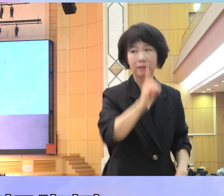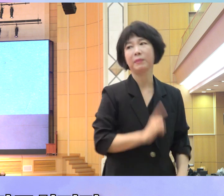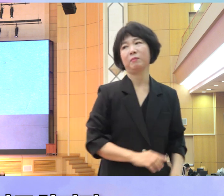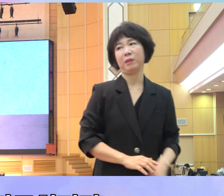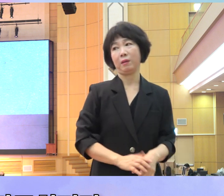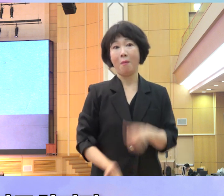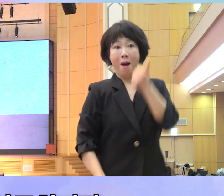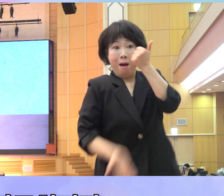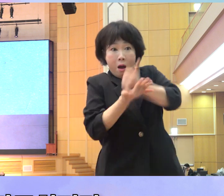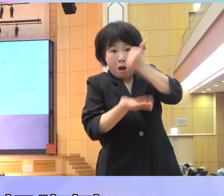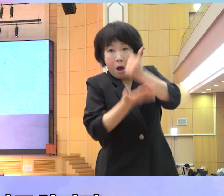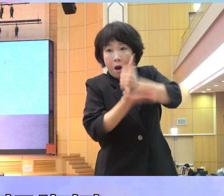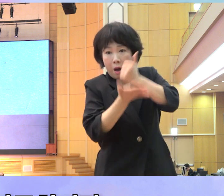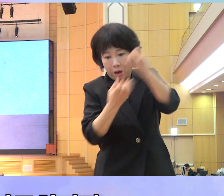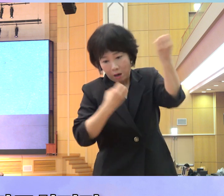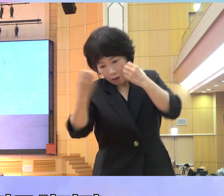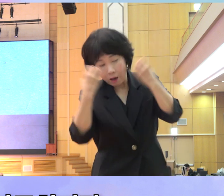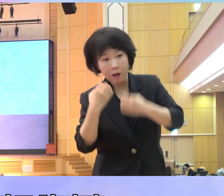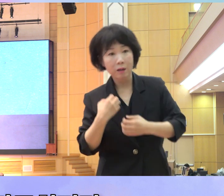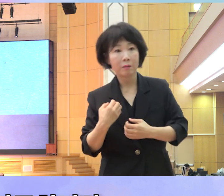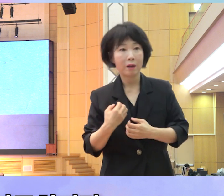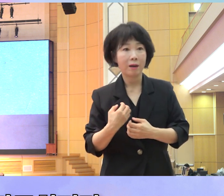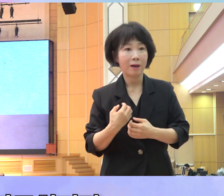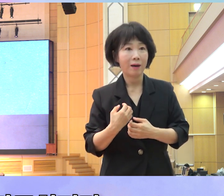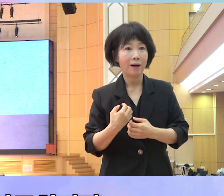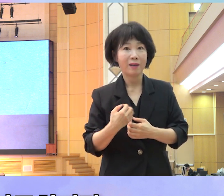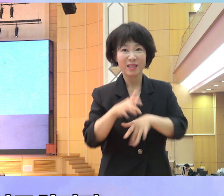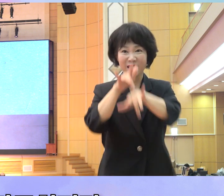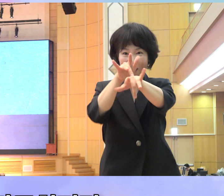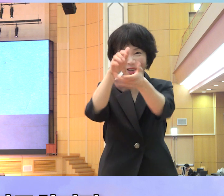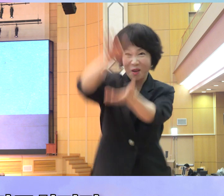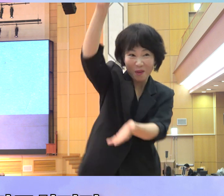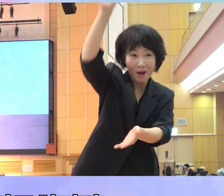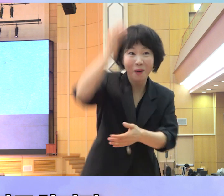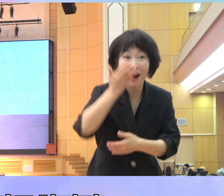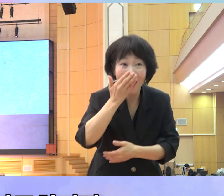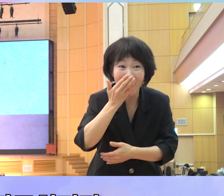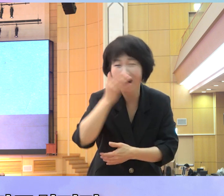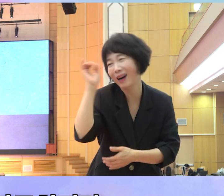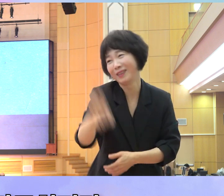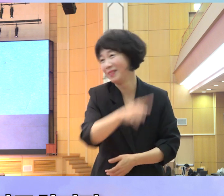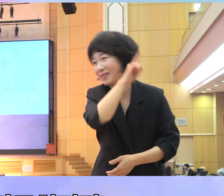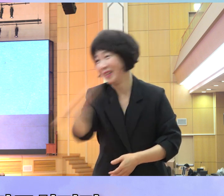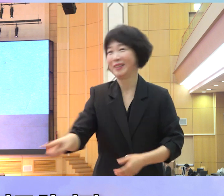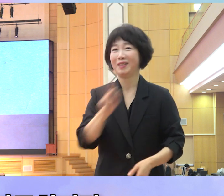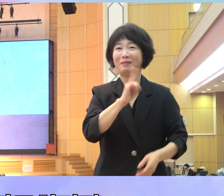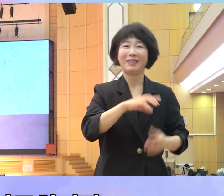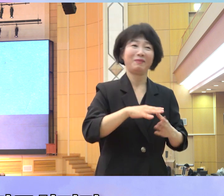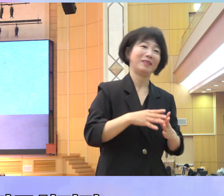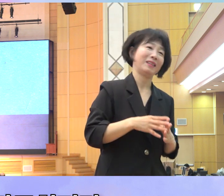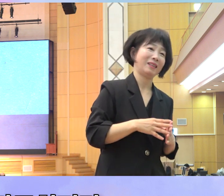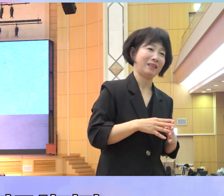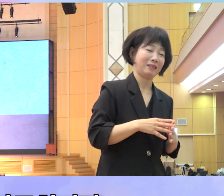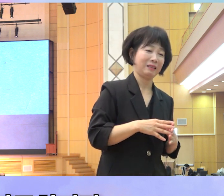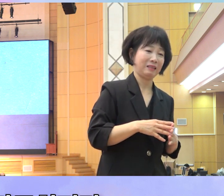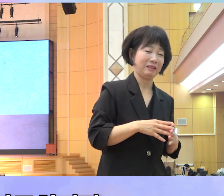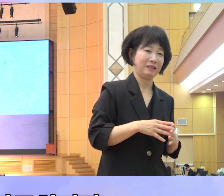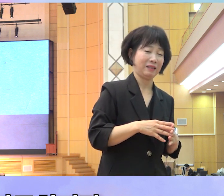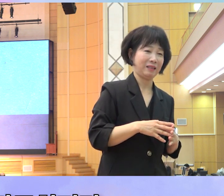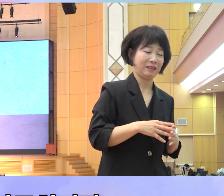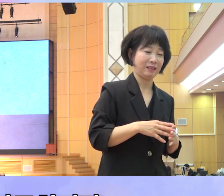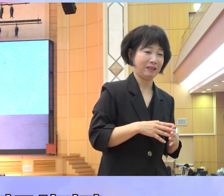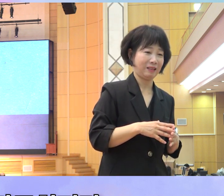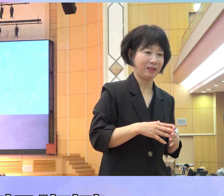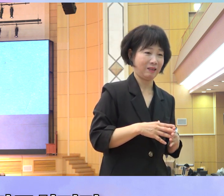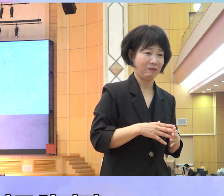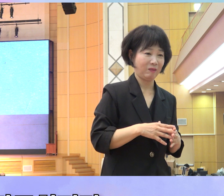내가 사단아 내 뒤로 물러가라, 너는 나를 넘어지게 하는 자, 이렇게 할 수는 없잖아요. 그죠? 그러니까